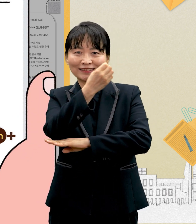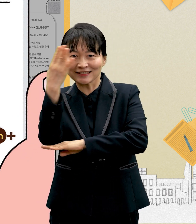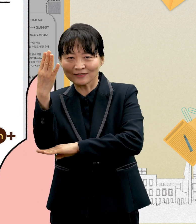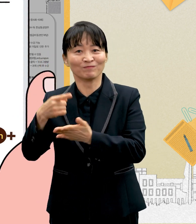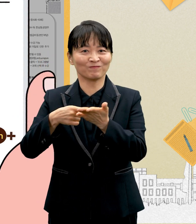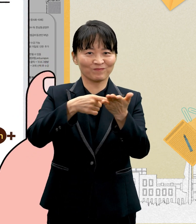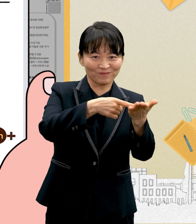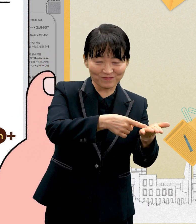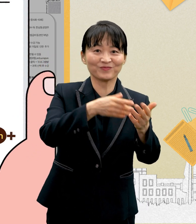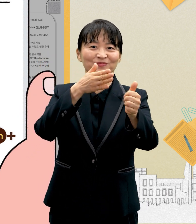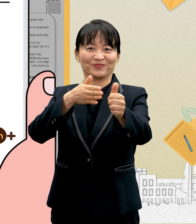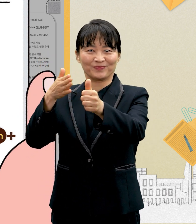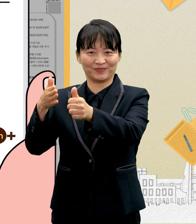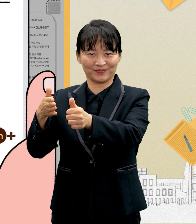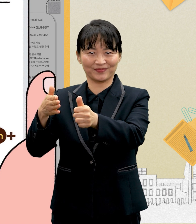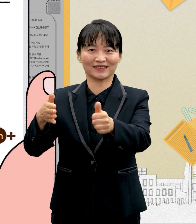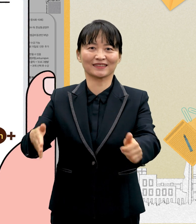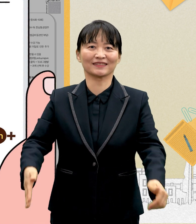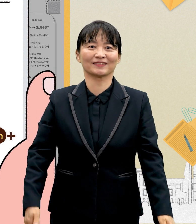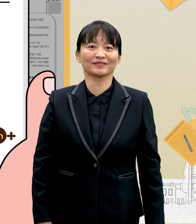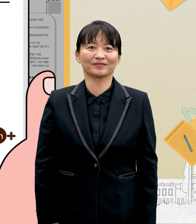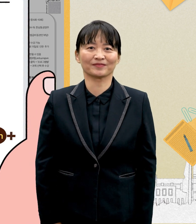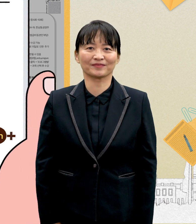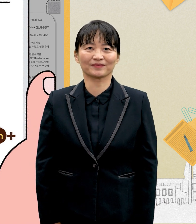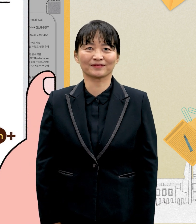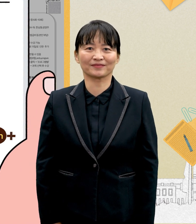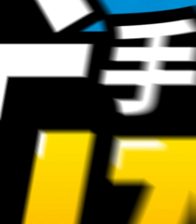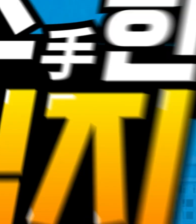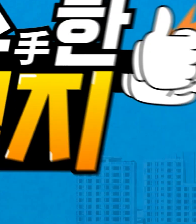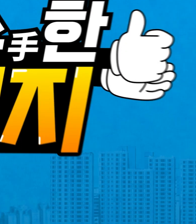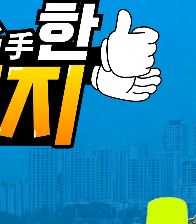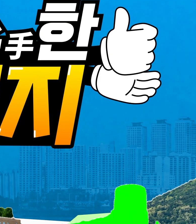정기구독 신청을 통해 지면으로도 만나보세요.